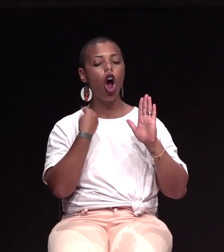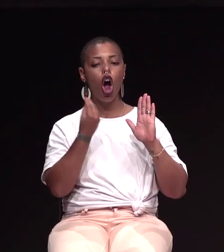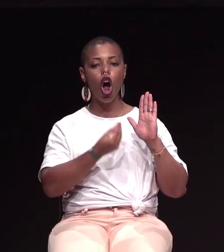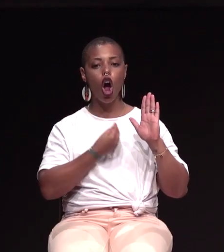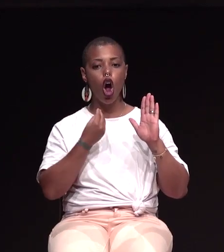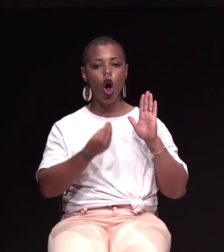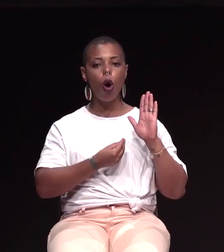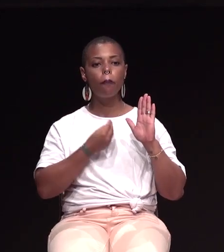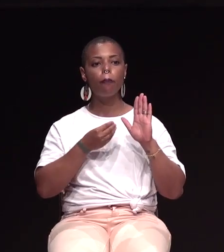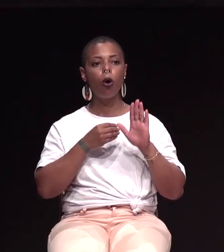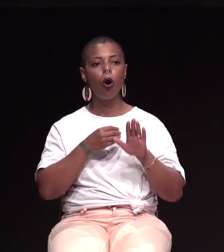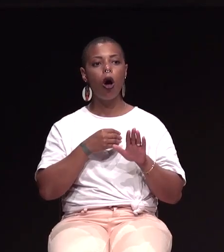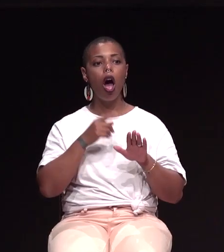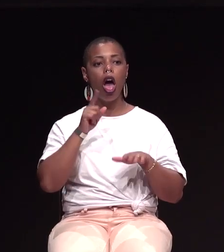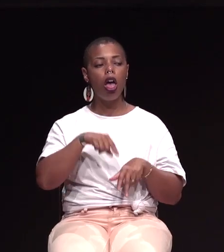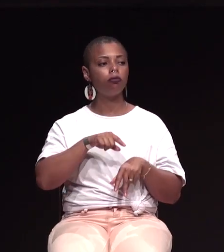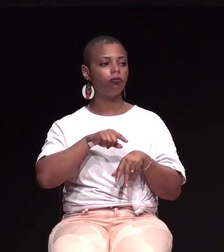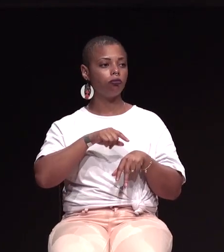outro tema, né?